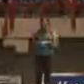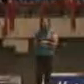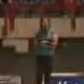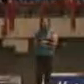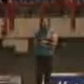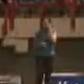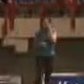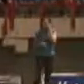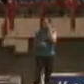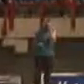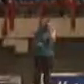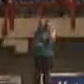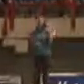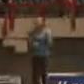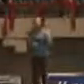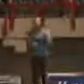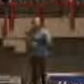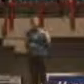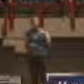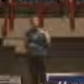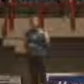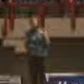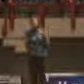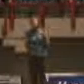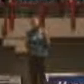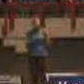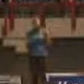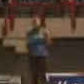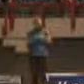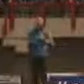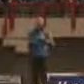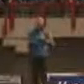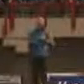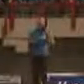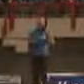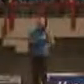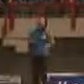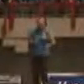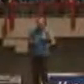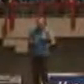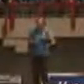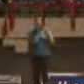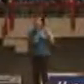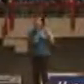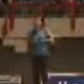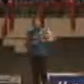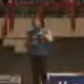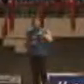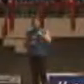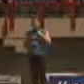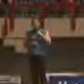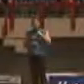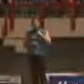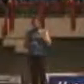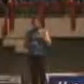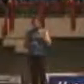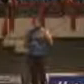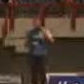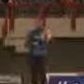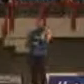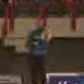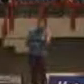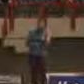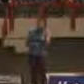Uma calça ou então uma camisa? Se for para escolher uma calça ou então uma camisa, como